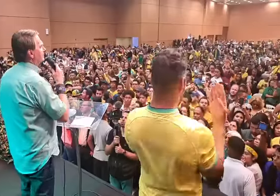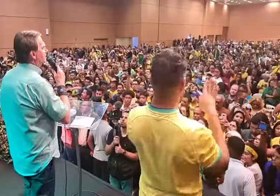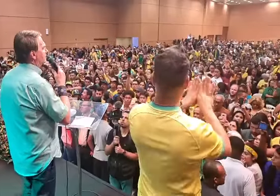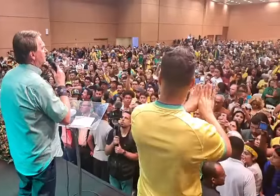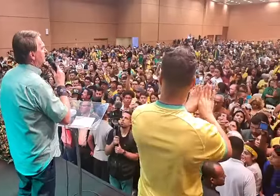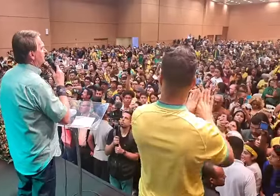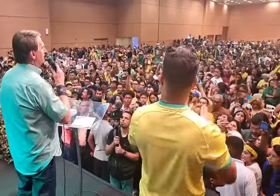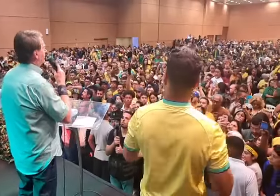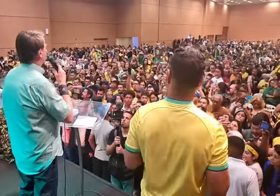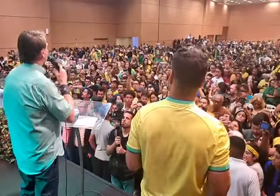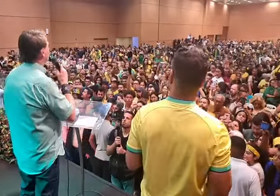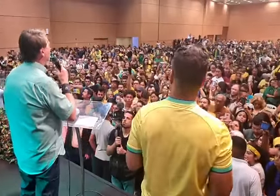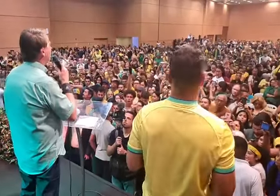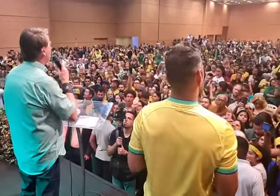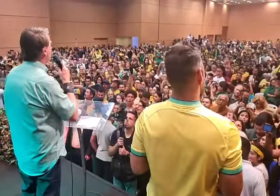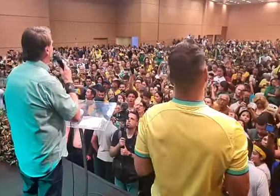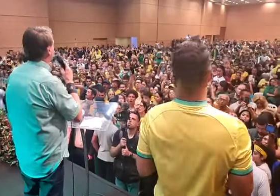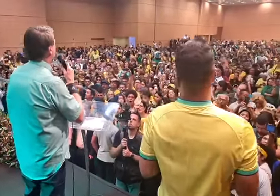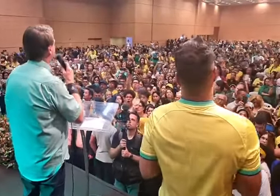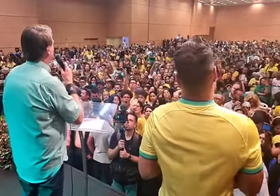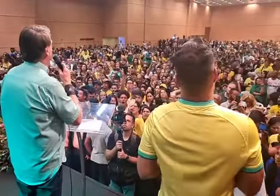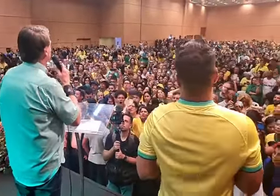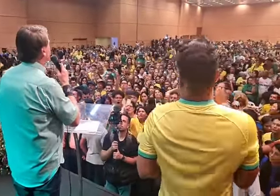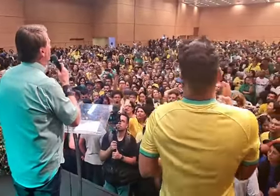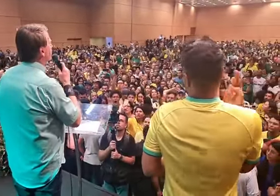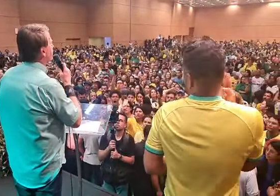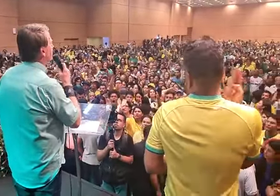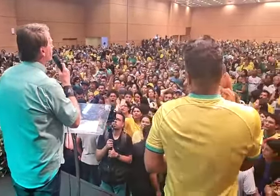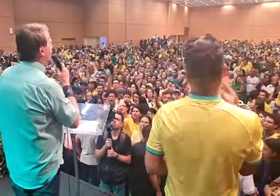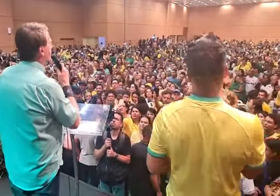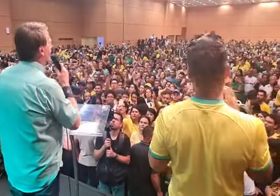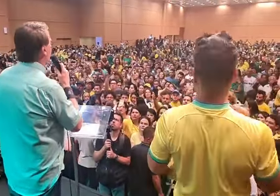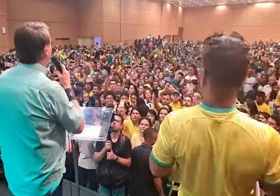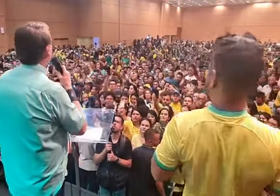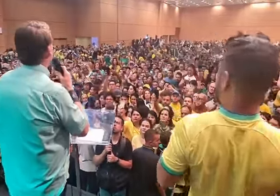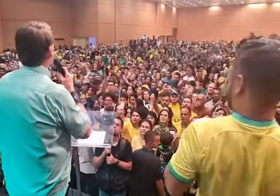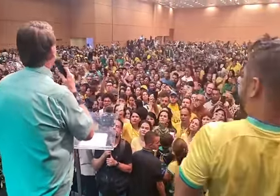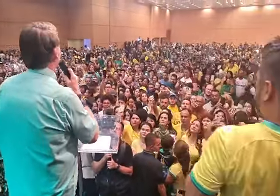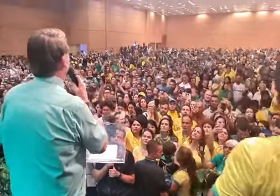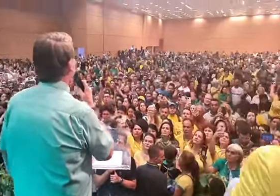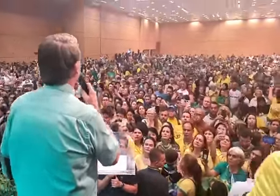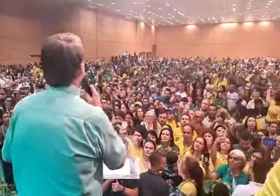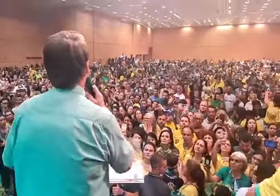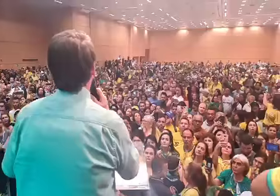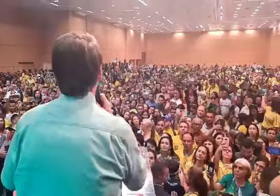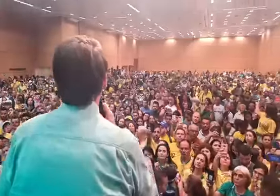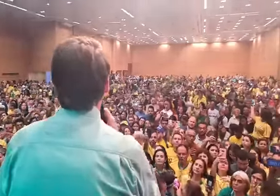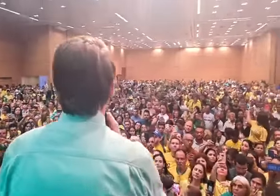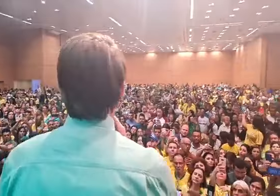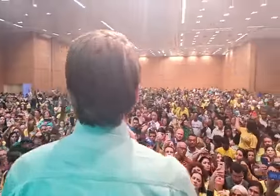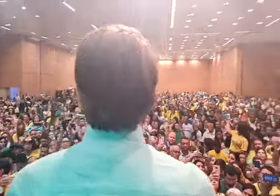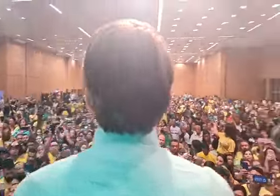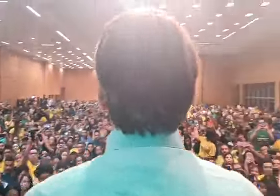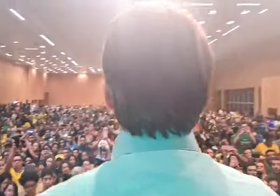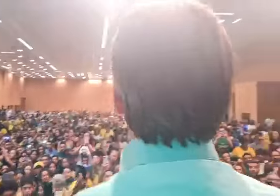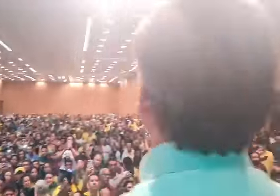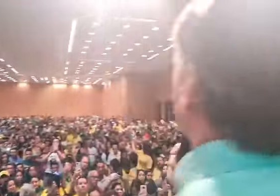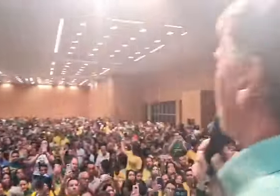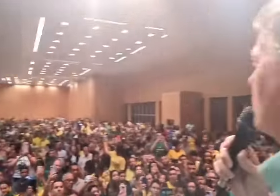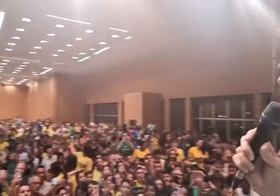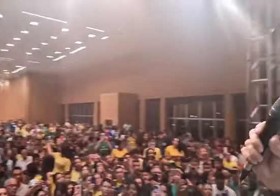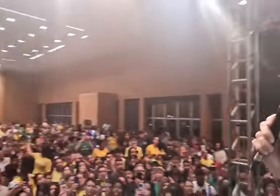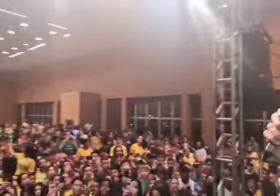fechadas. Eu não poderia me omitir ao falar para o mundo do